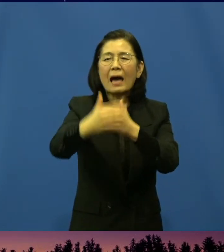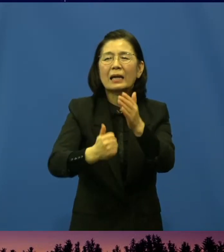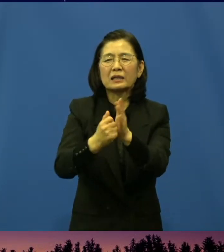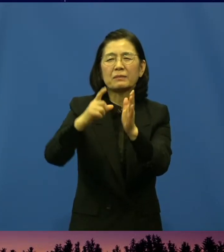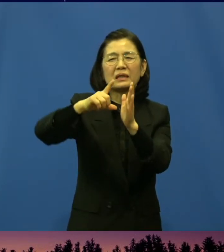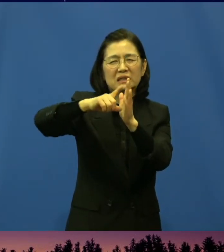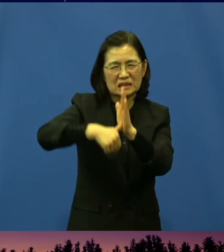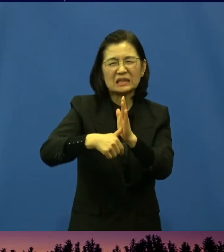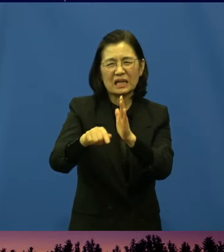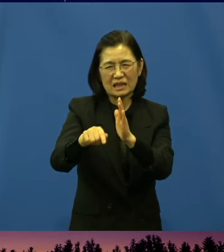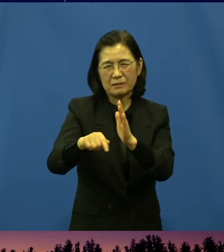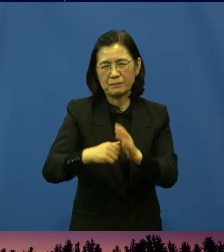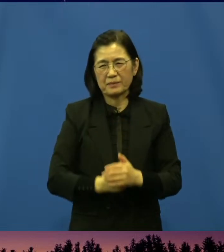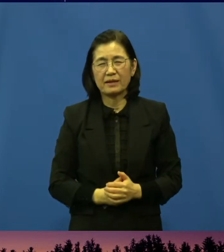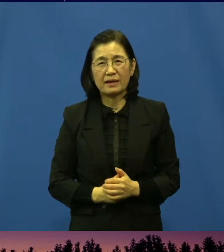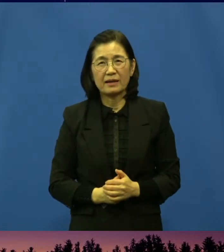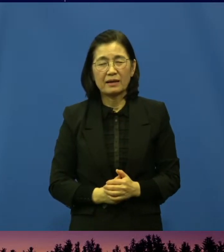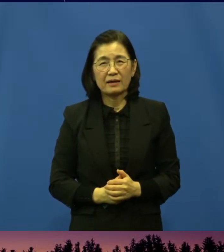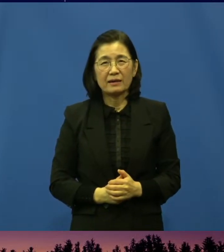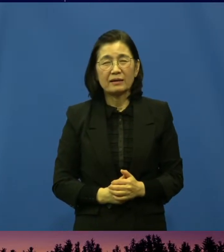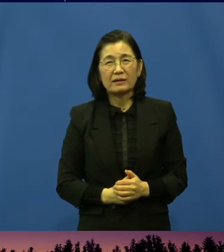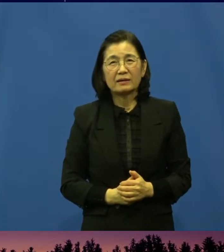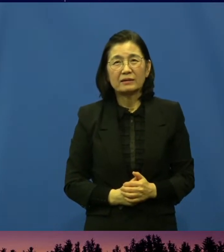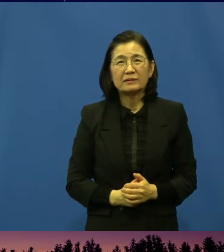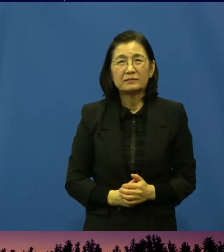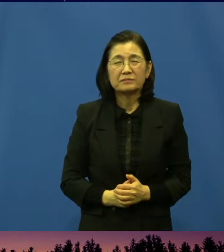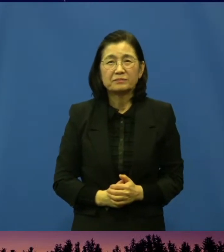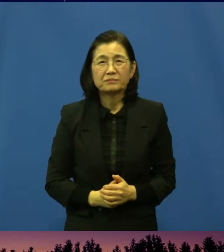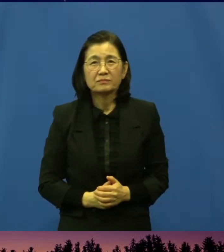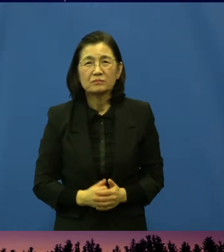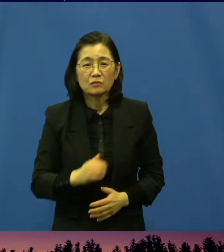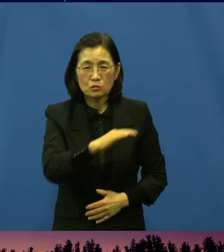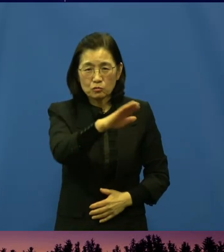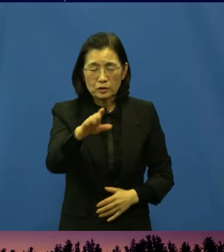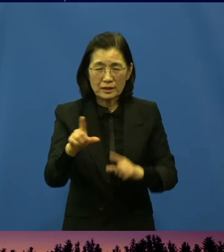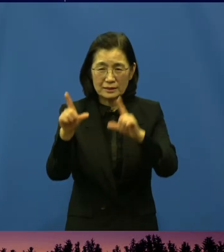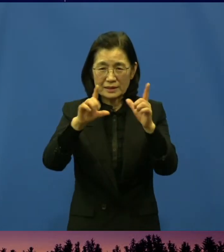이런 복된 삶은 무엇인가? 가능한 시간의 낭비를 줄이는 것입니다.